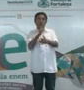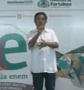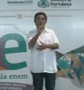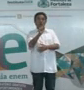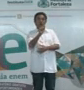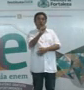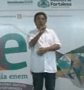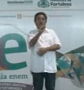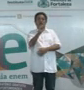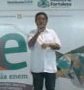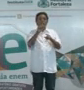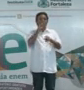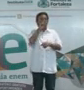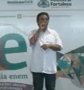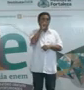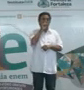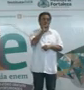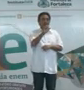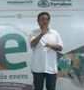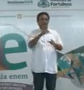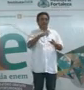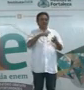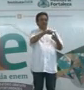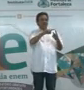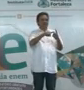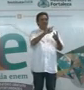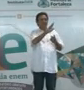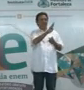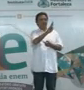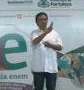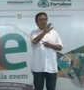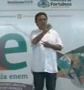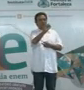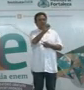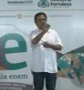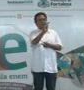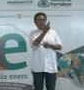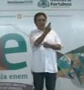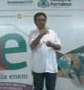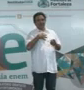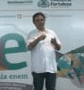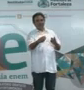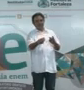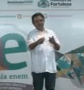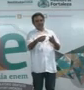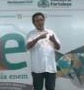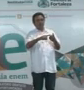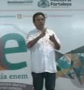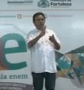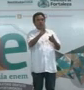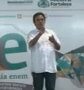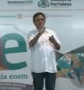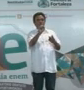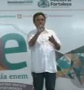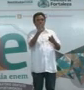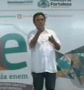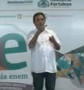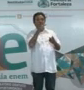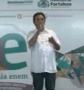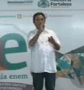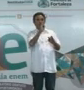chama esse cidadão tão carinhosamente? Porque o pai dele era o Bushão, o primeiro presidente americano em 1989. Bushinho